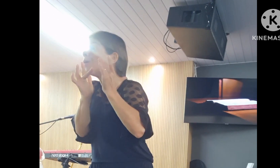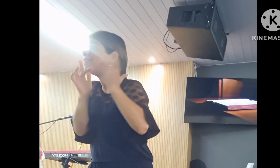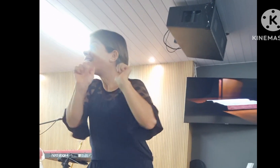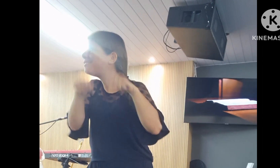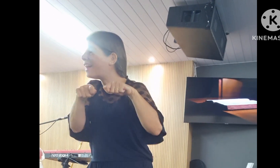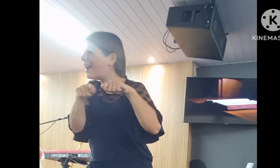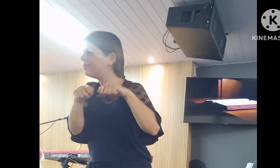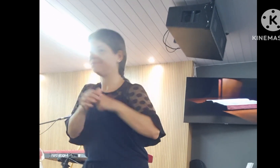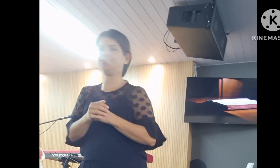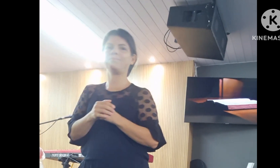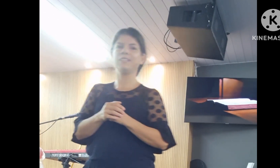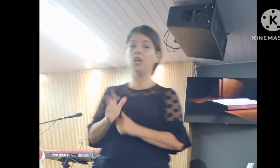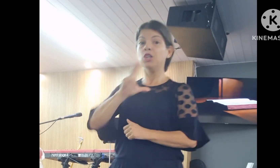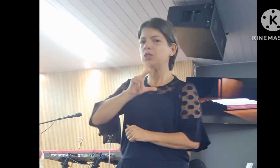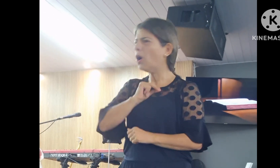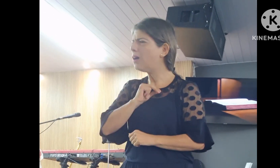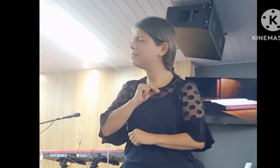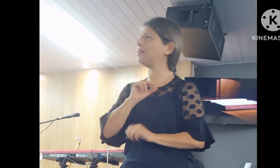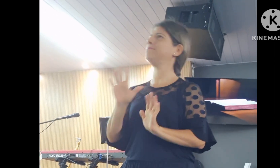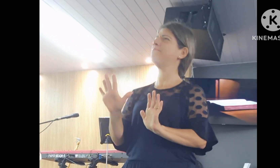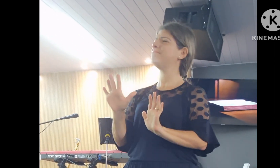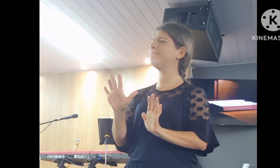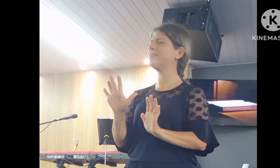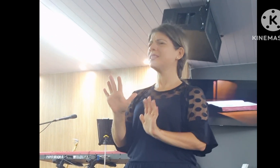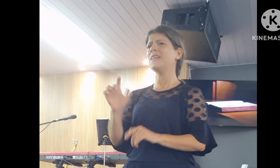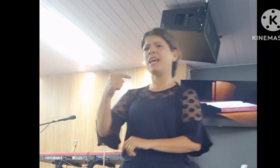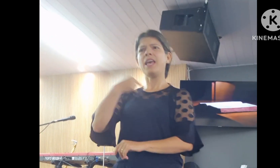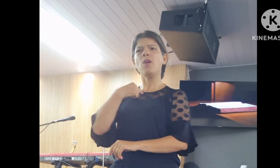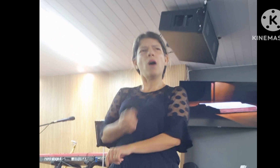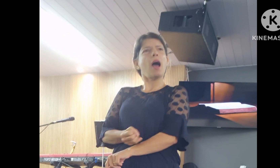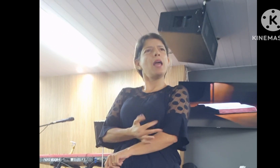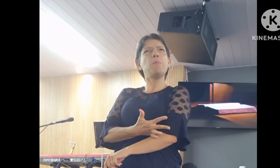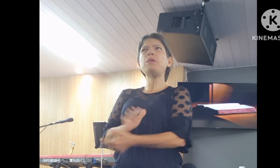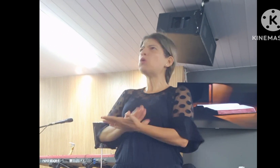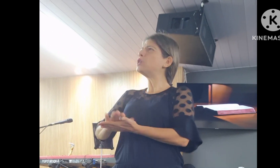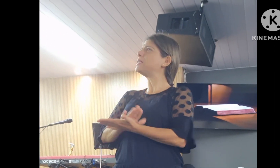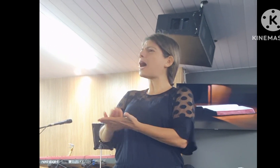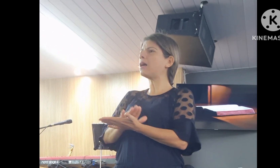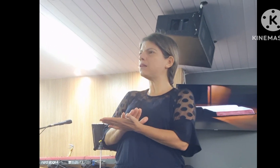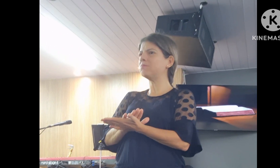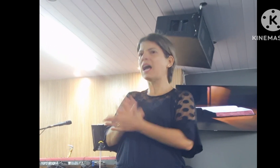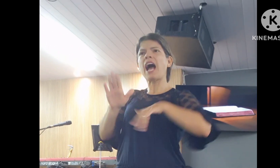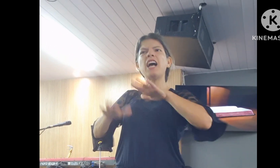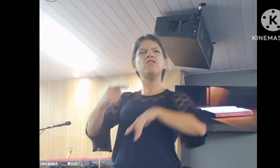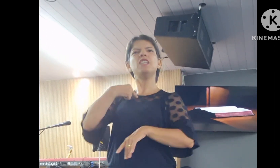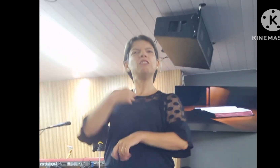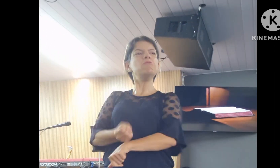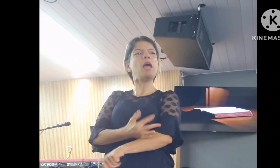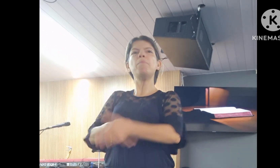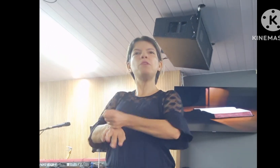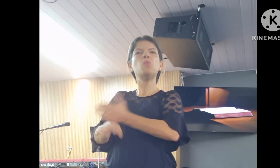Às vezes nós falamos assim, mas pastor, eu não senti um arrepio. Não senti um arrepio na coluna assim.